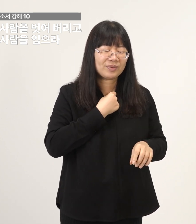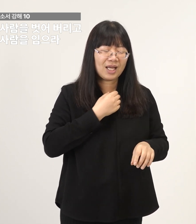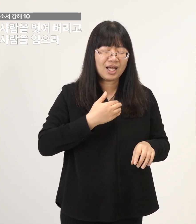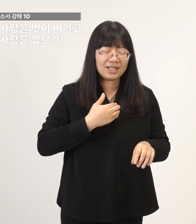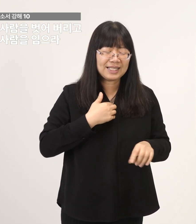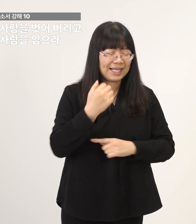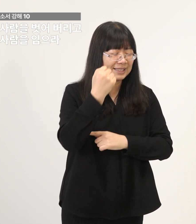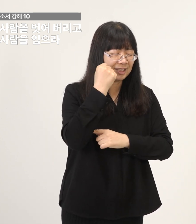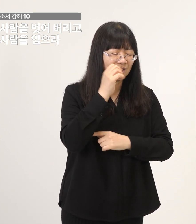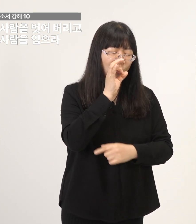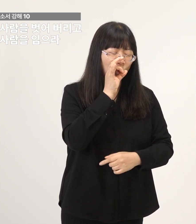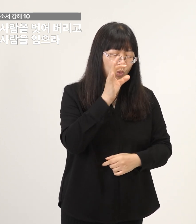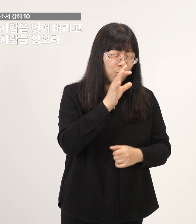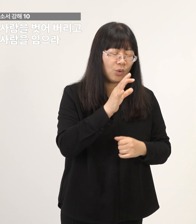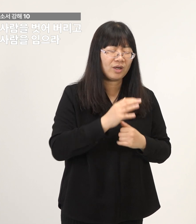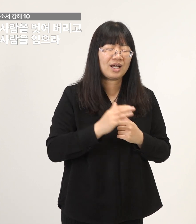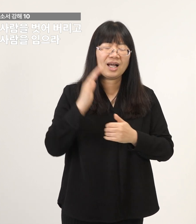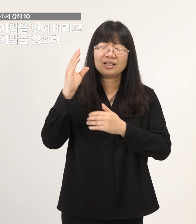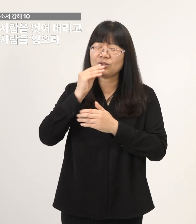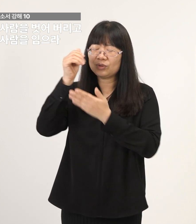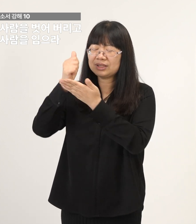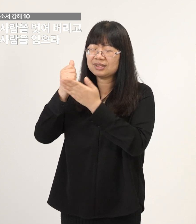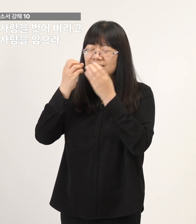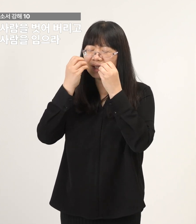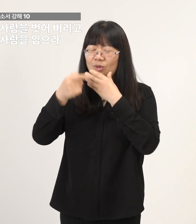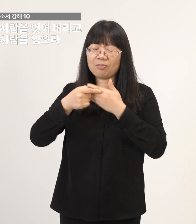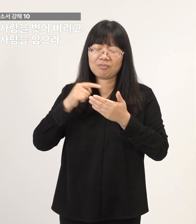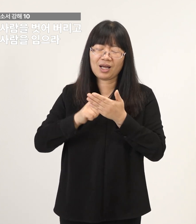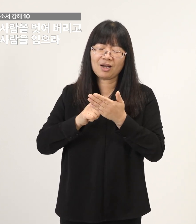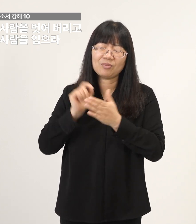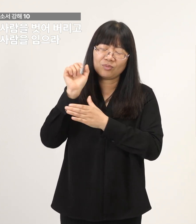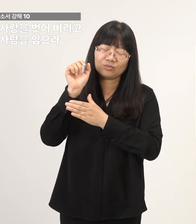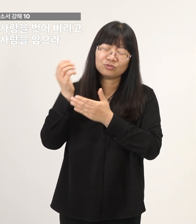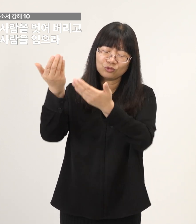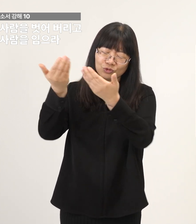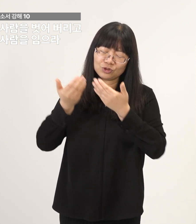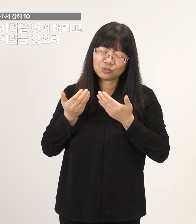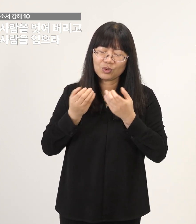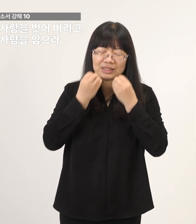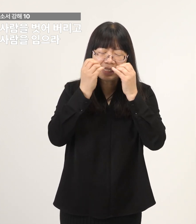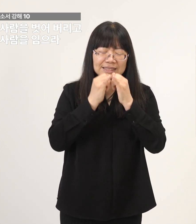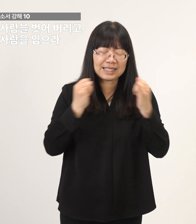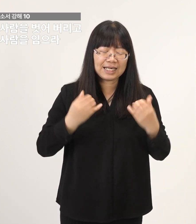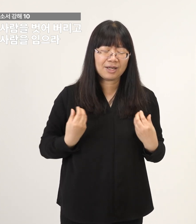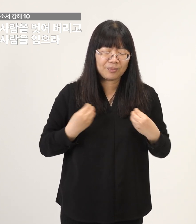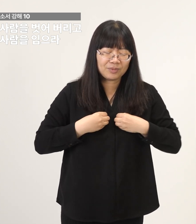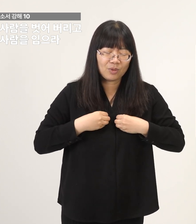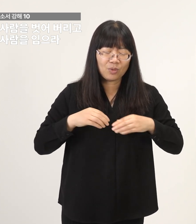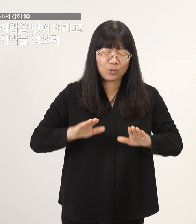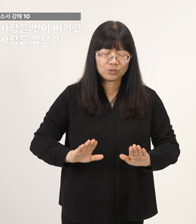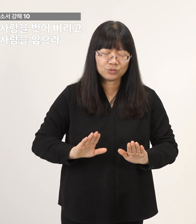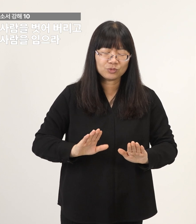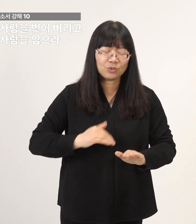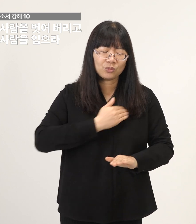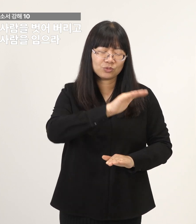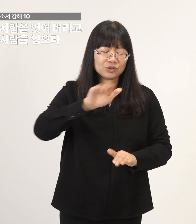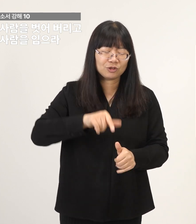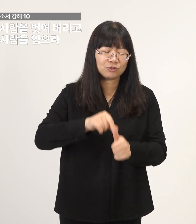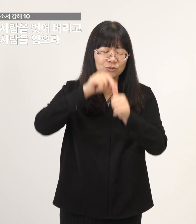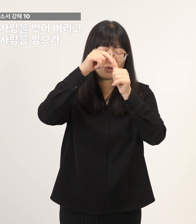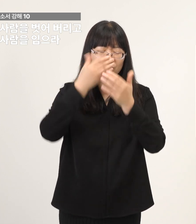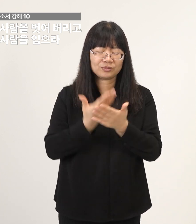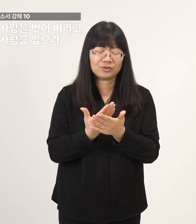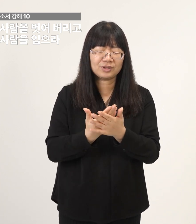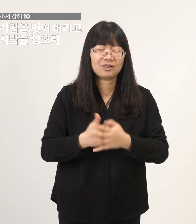되지 않사오니 성령께서 새 심령을 주시고 새 사람을 입도록 오늘도 우리를 구원해